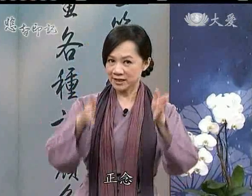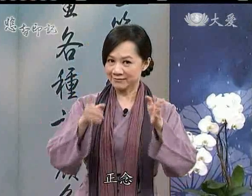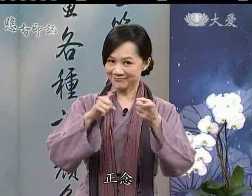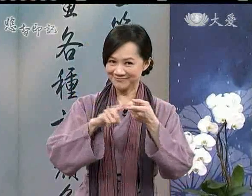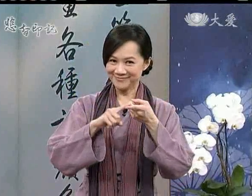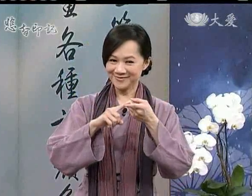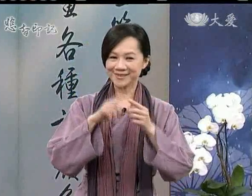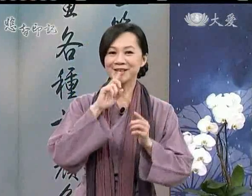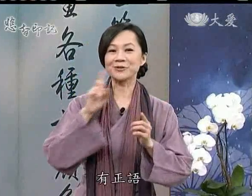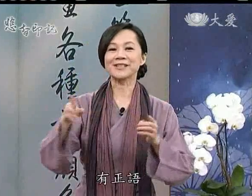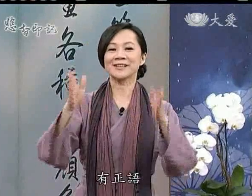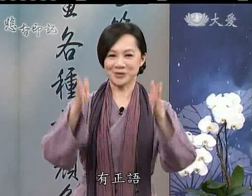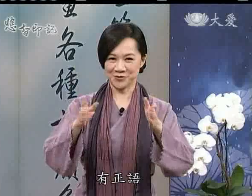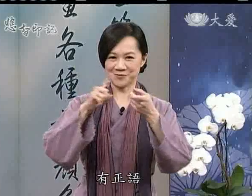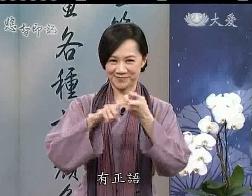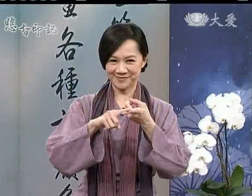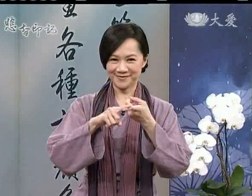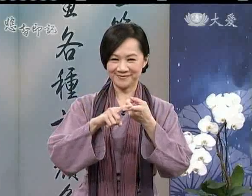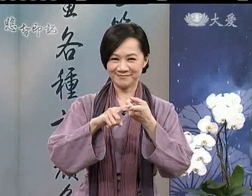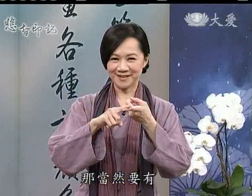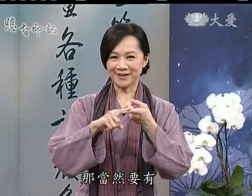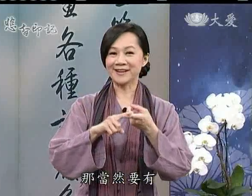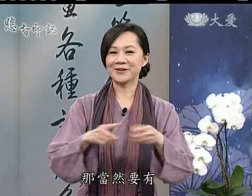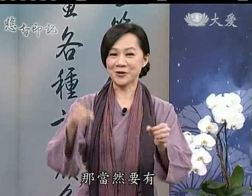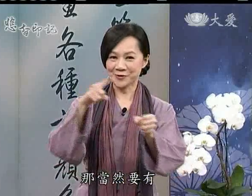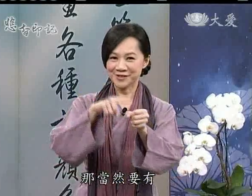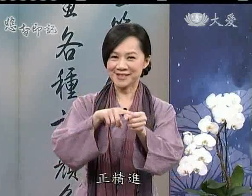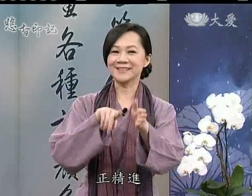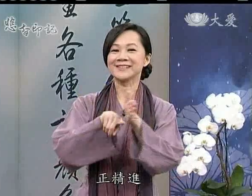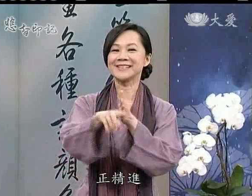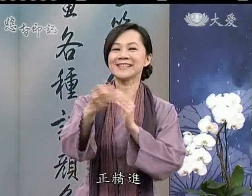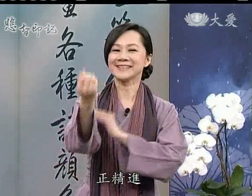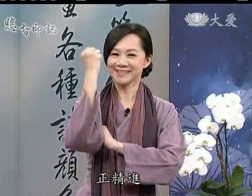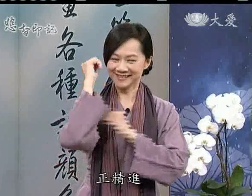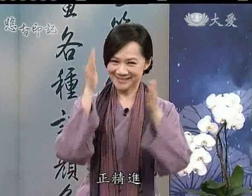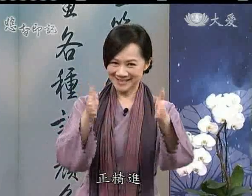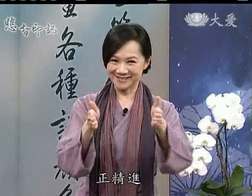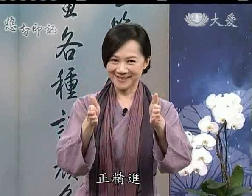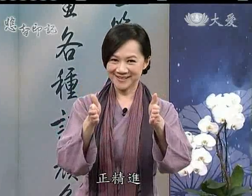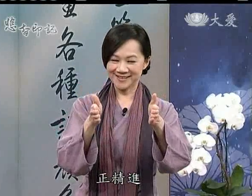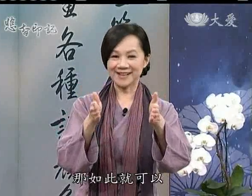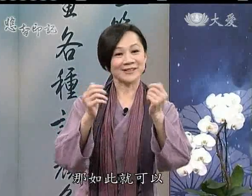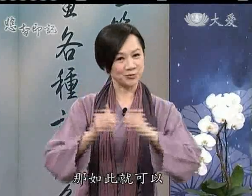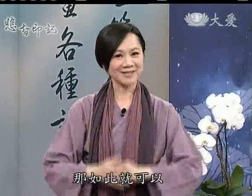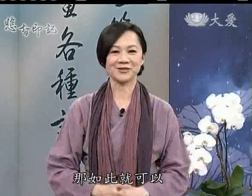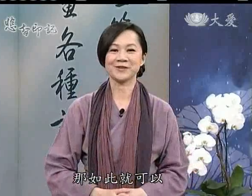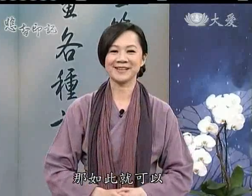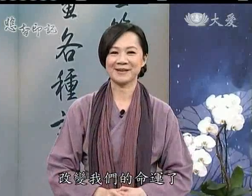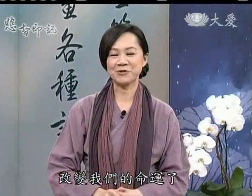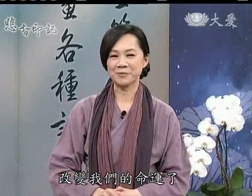念，有正语，那当然要有正精进，那如此就可以改变我们的